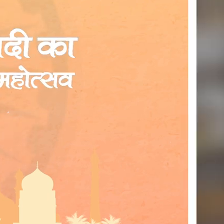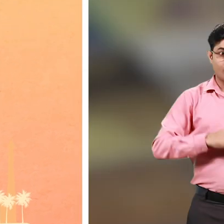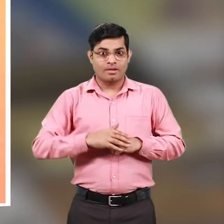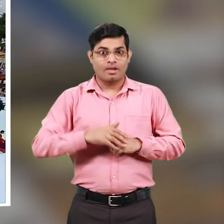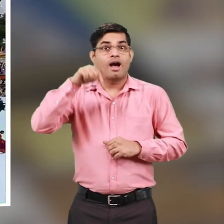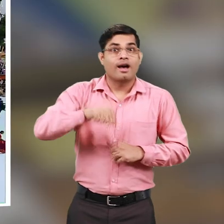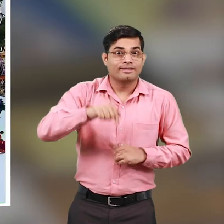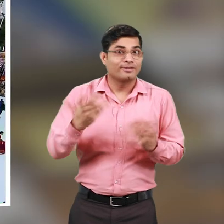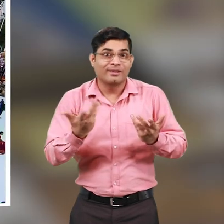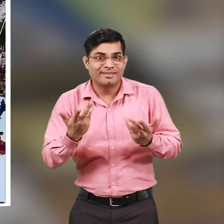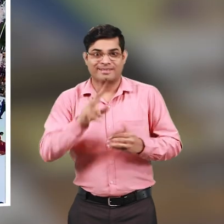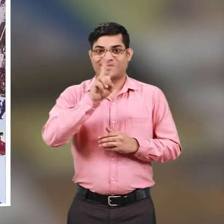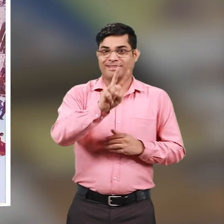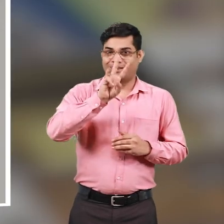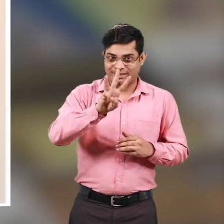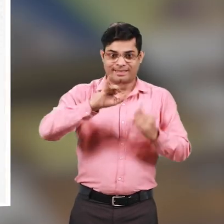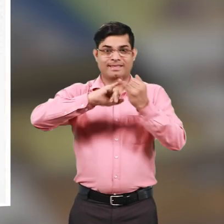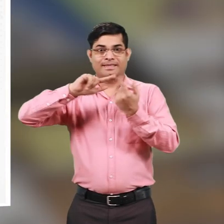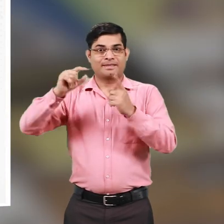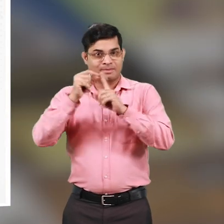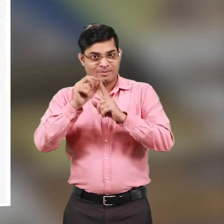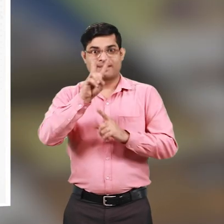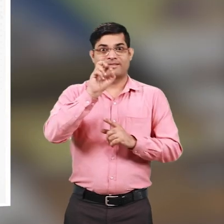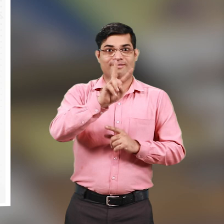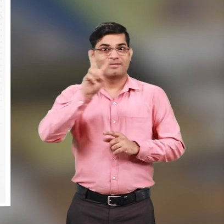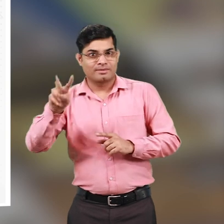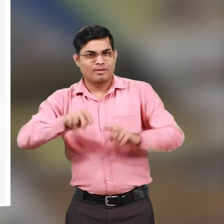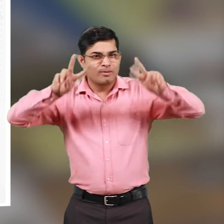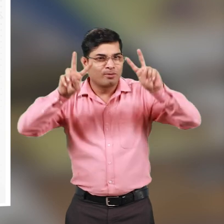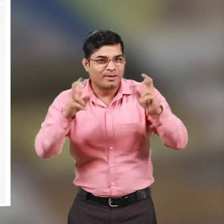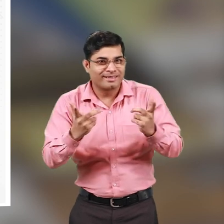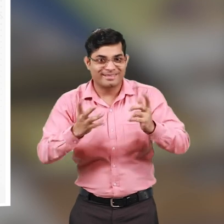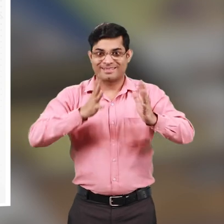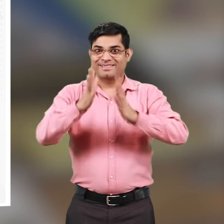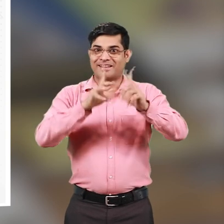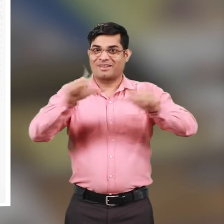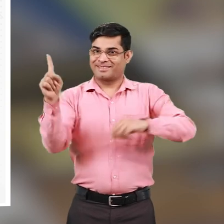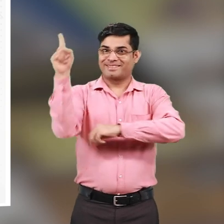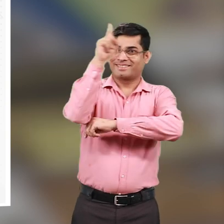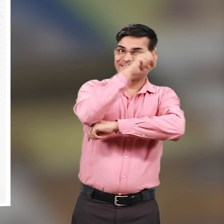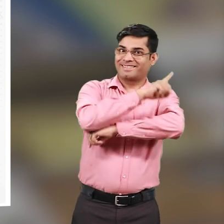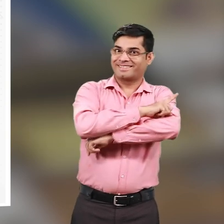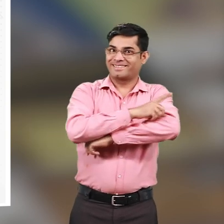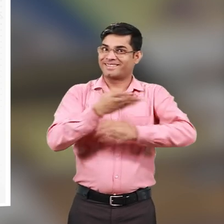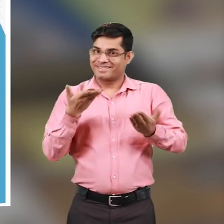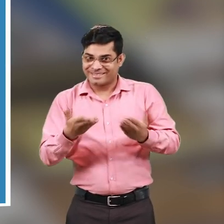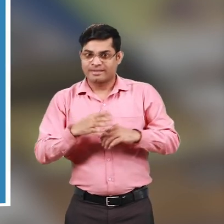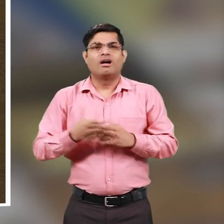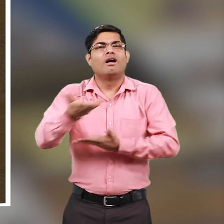इस अमरित काल में आज 23 सितंबर 2022 को सांकेतिक भाषा दिवस पर हम कक्षा